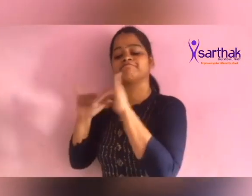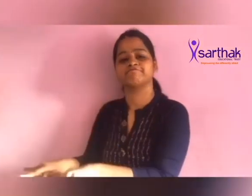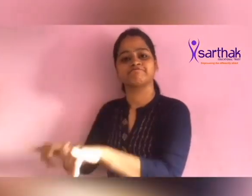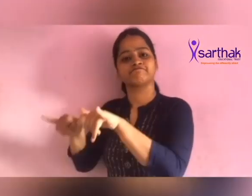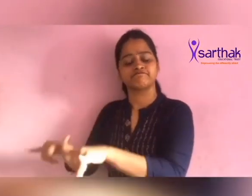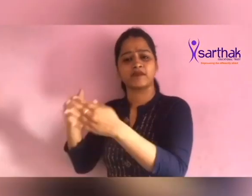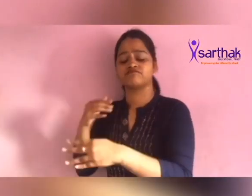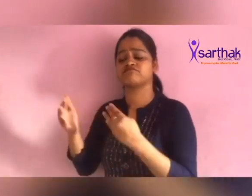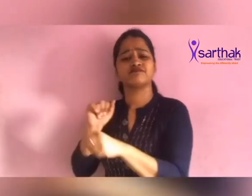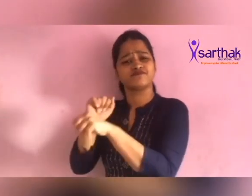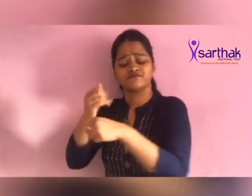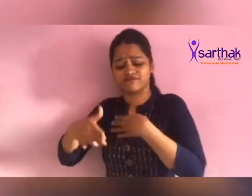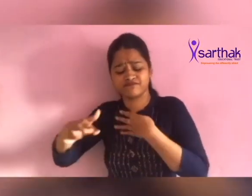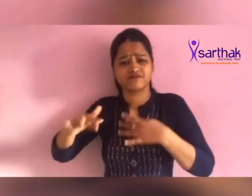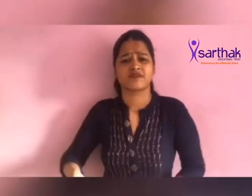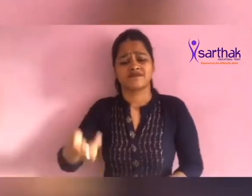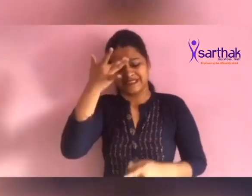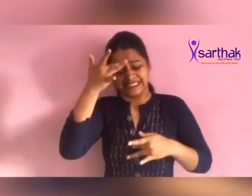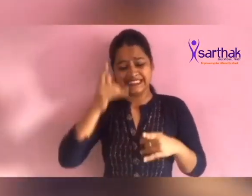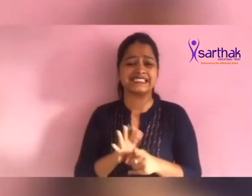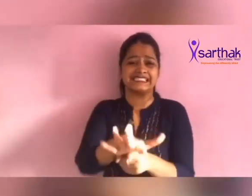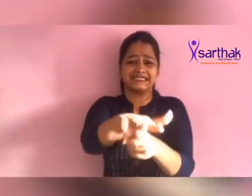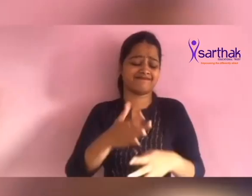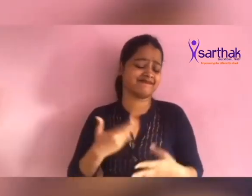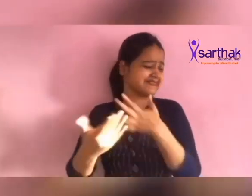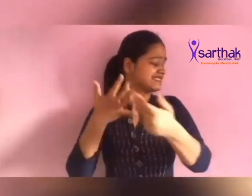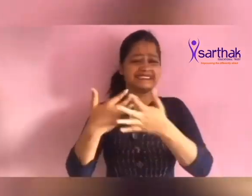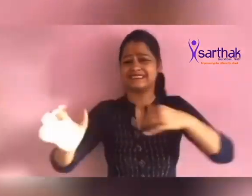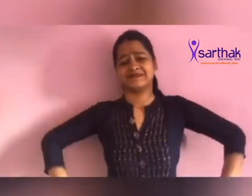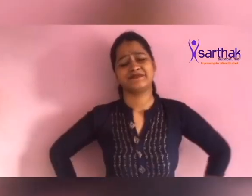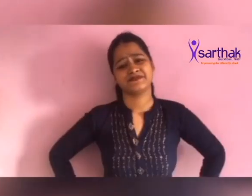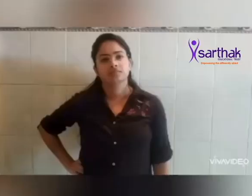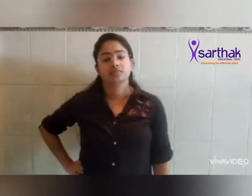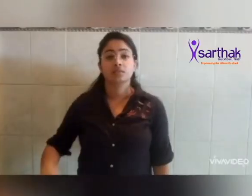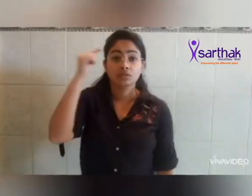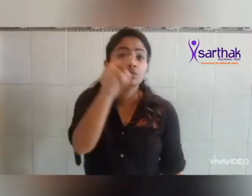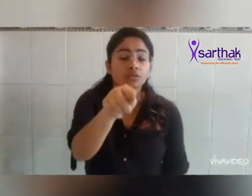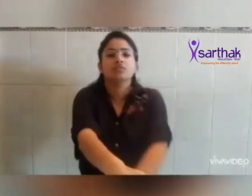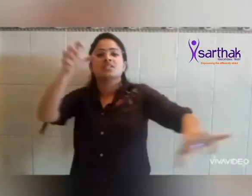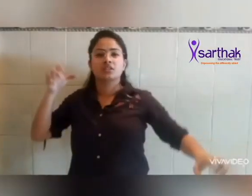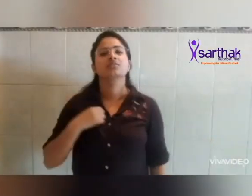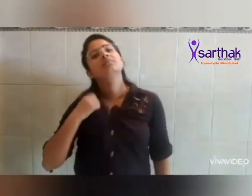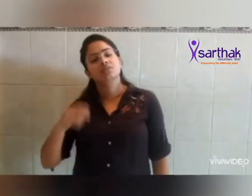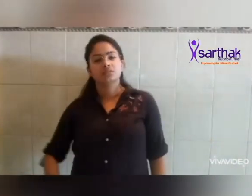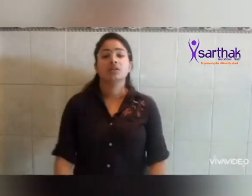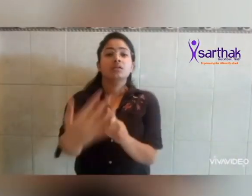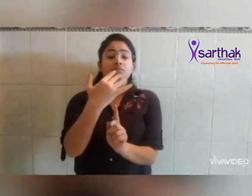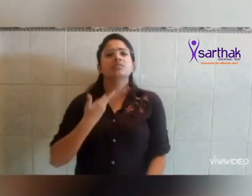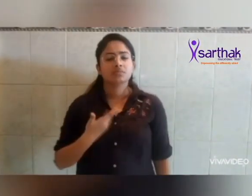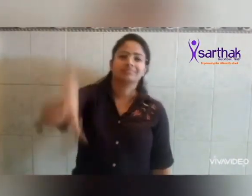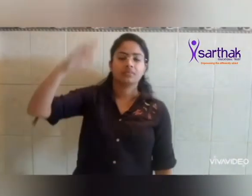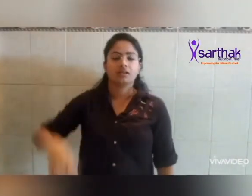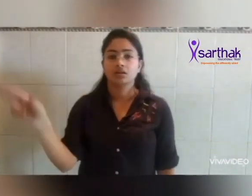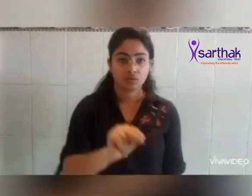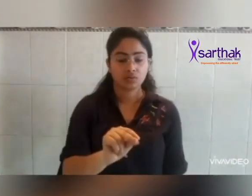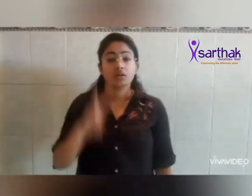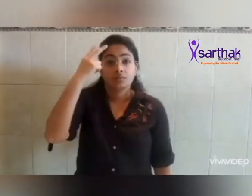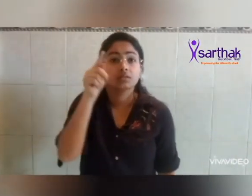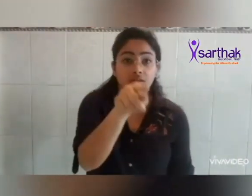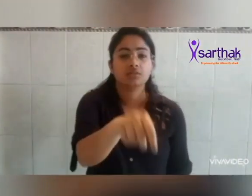गम में किस बात का, बीमारी फैलने में लापरवाही का ही हाथ था। मैं तो शेर हूँ चिकंजे में ना आऊंगा, यही तेरा भरम